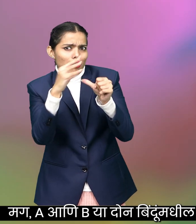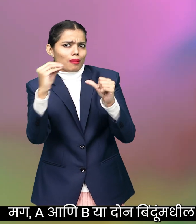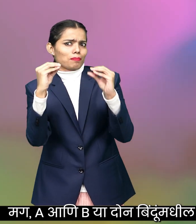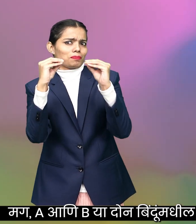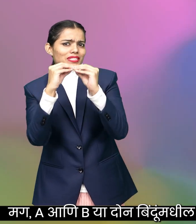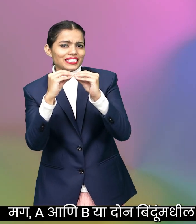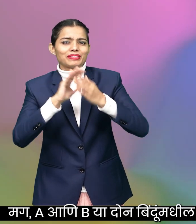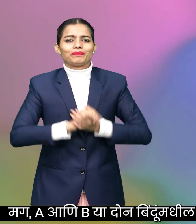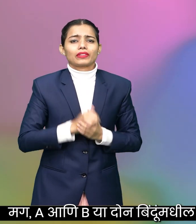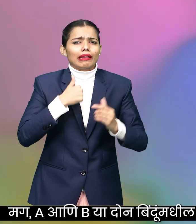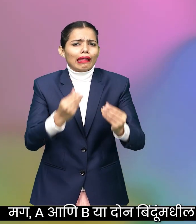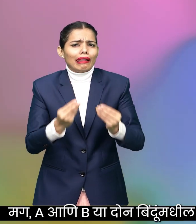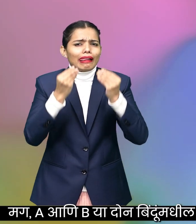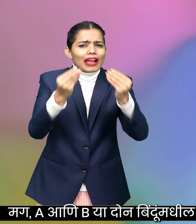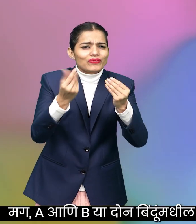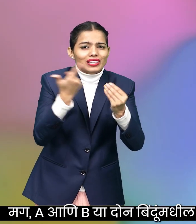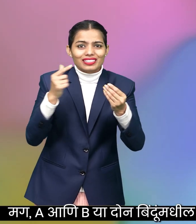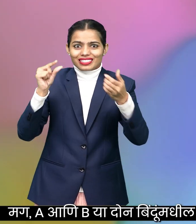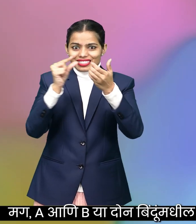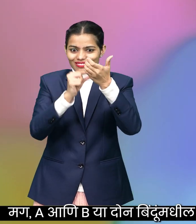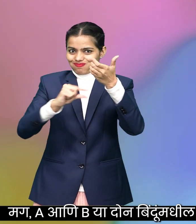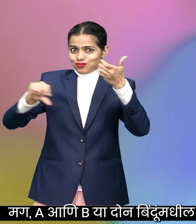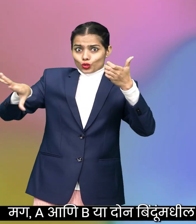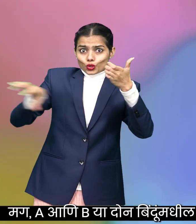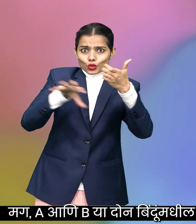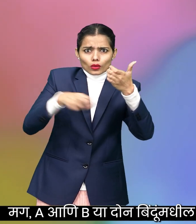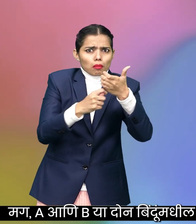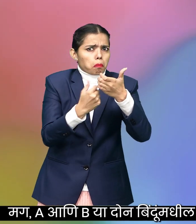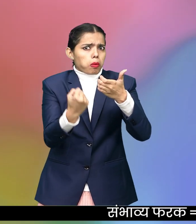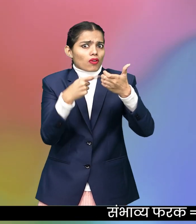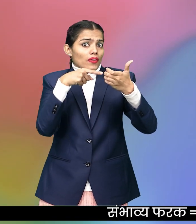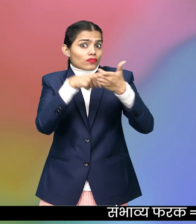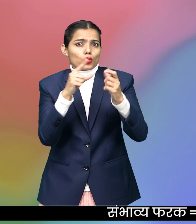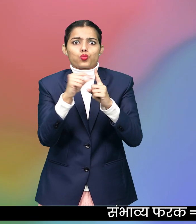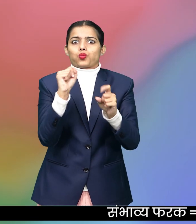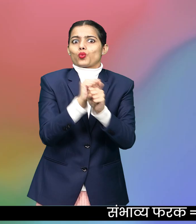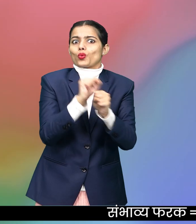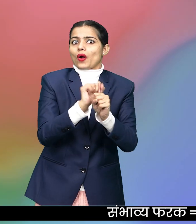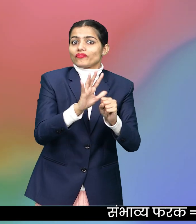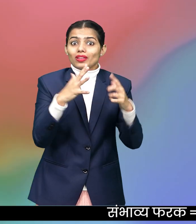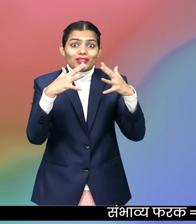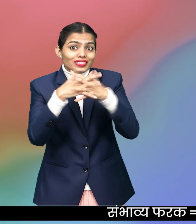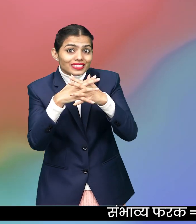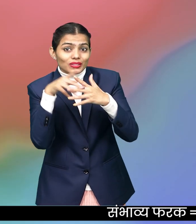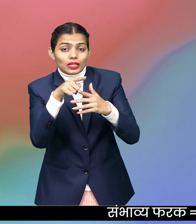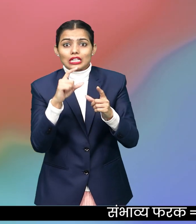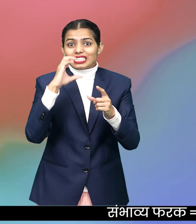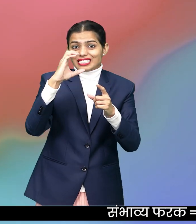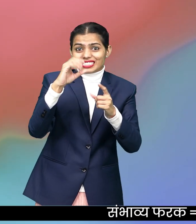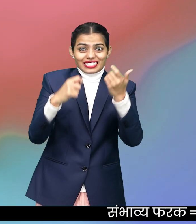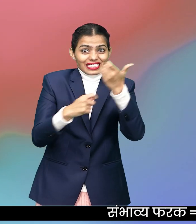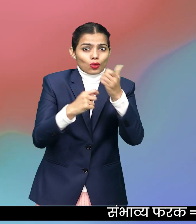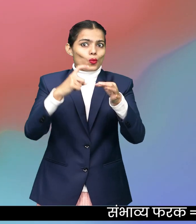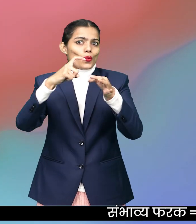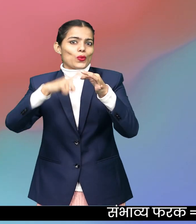मग A आणि B या दोन बिंदूमधील विद्युत संभाव्य फरक पुढील प्रमाणे दिला जाईल: संभाव्य फरक बरोबर केलेले काम